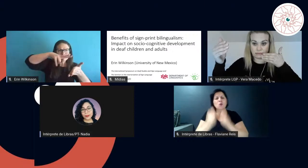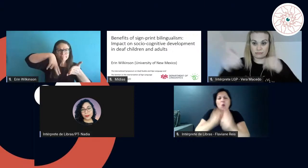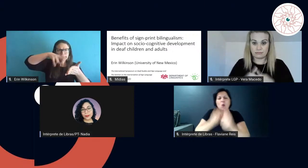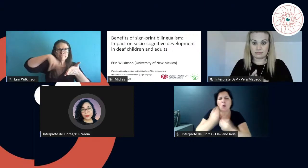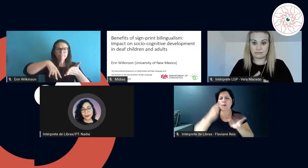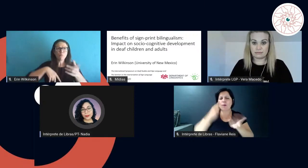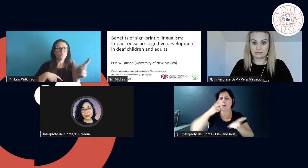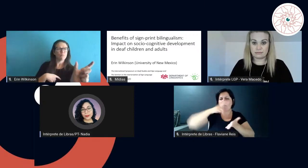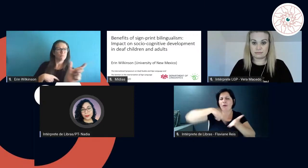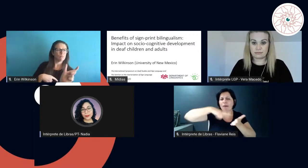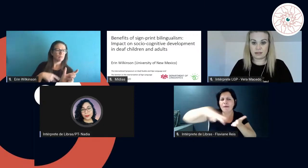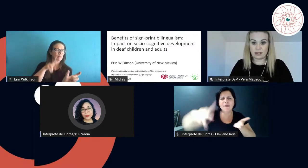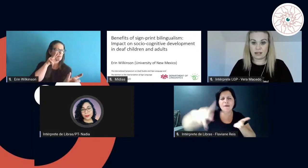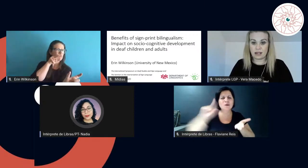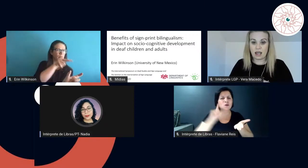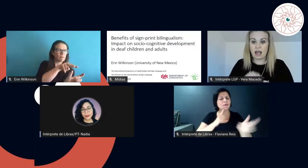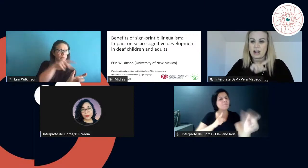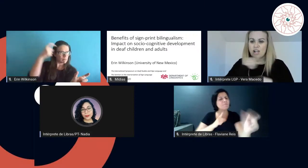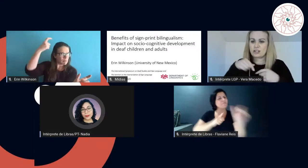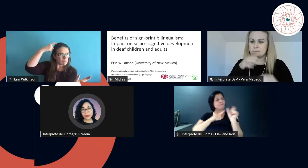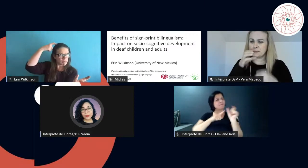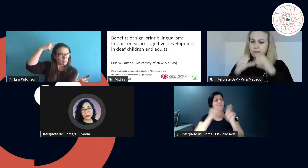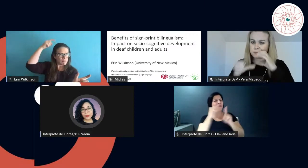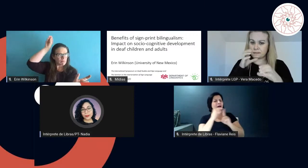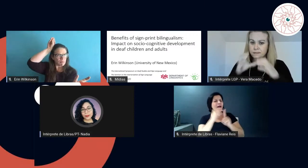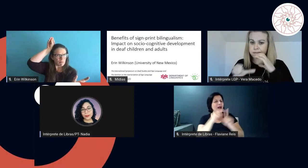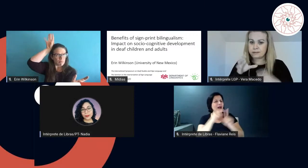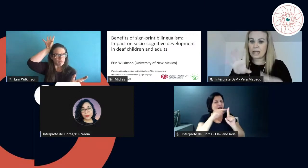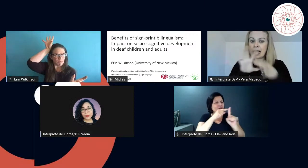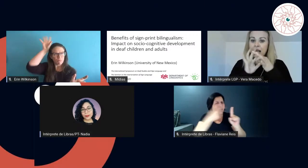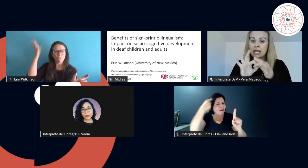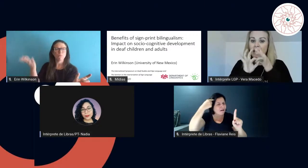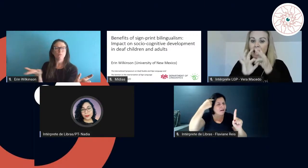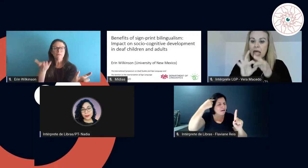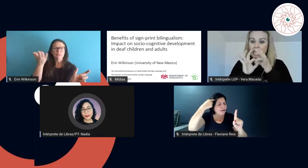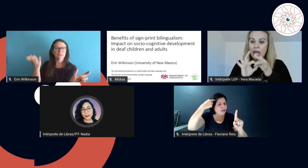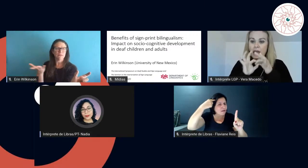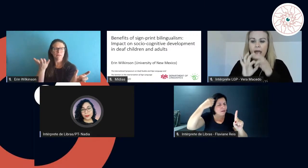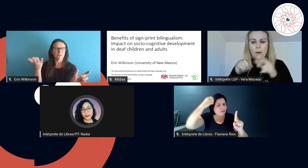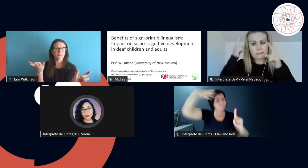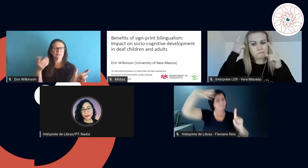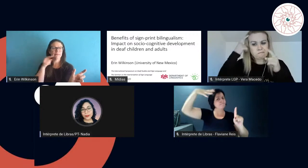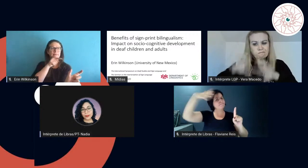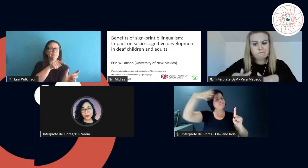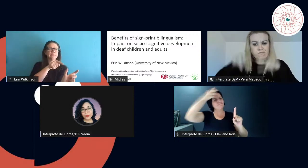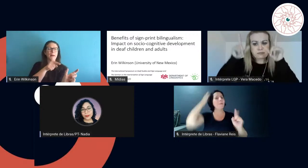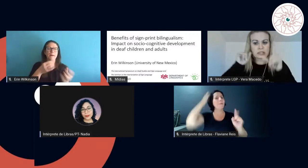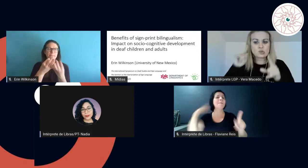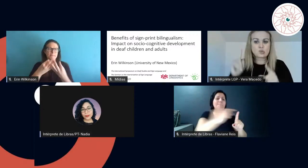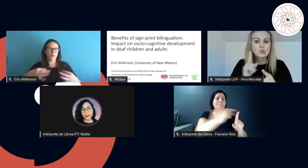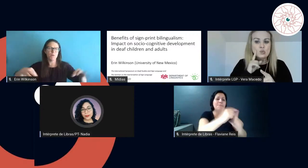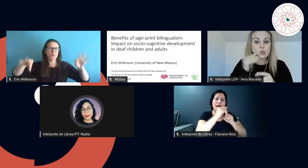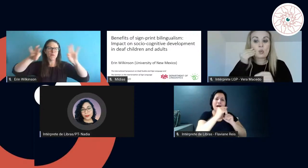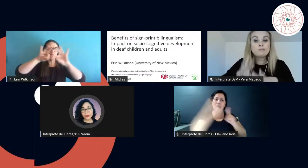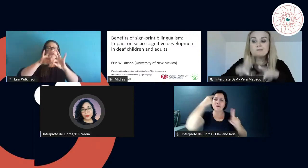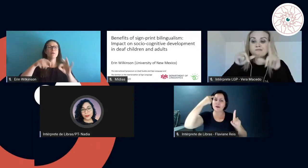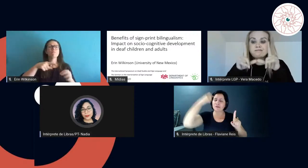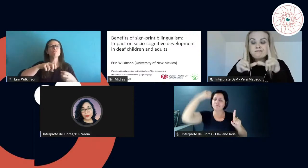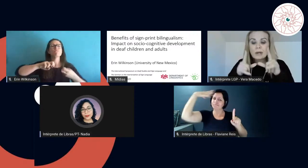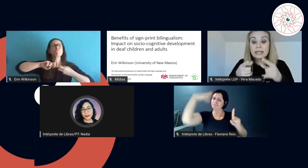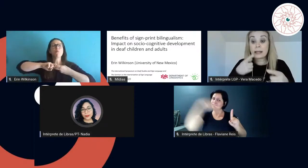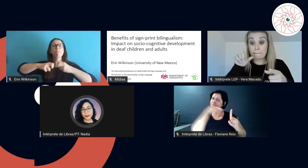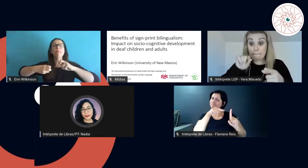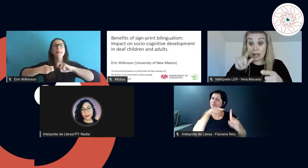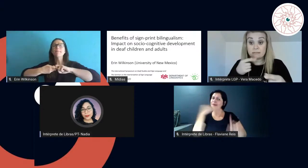início a a nossa conversa sobre as as pessoas. surdas e questões